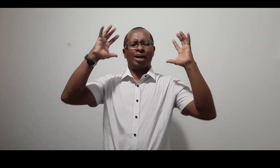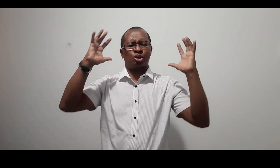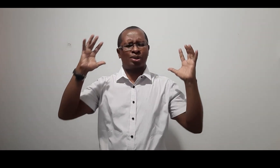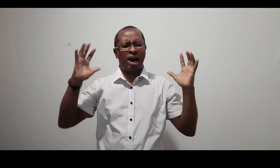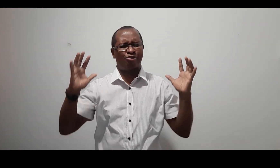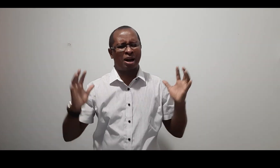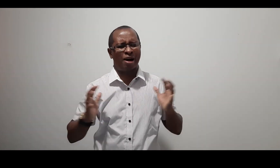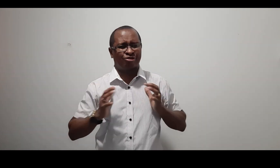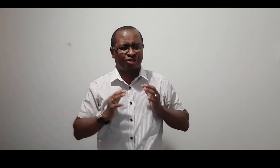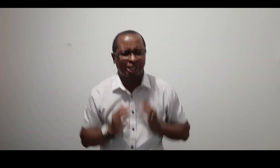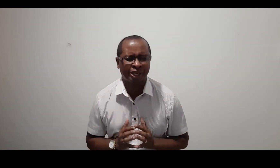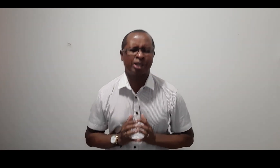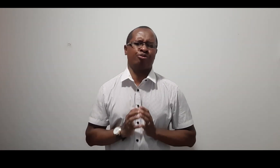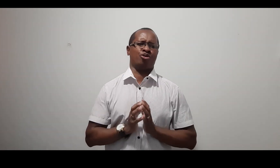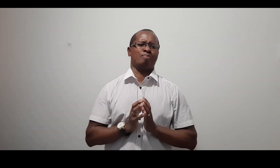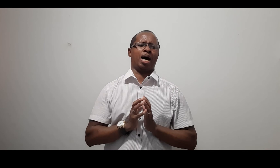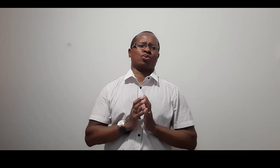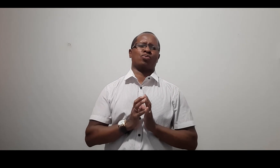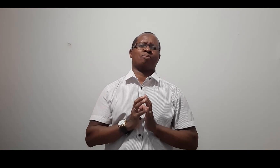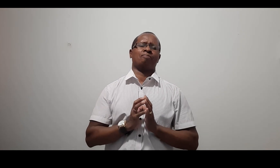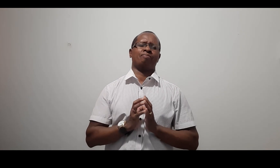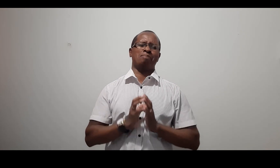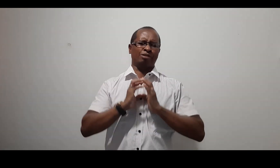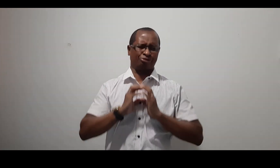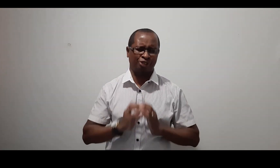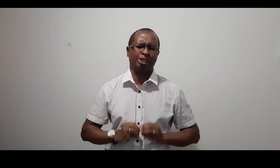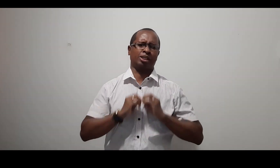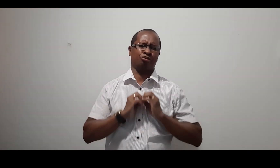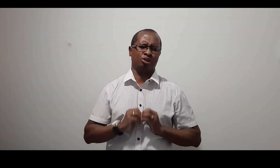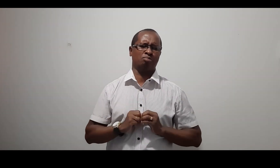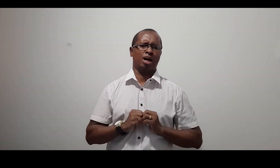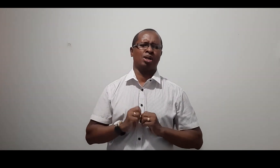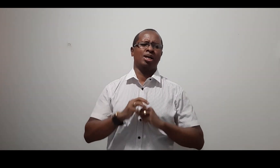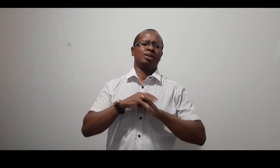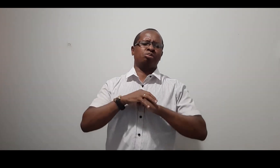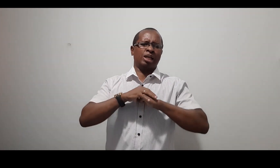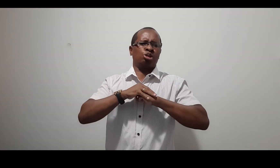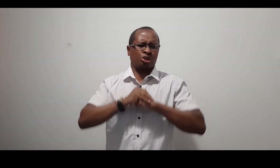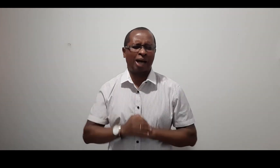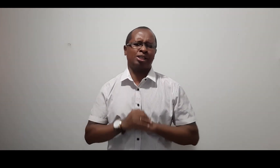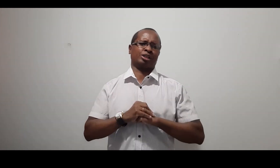zao riavana, mavesatra ny fony maro, mavesatra ny fony maro. Tsy mila tsy ho zaka izy zany